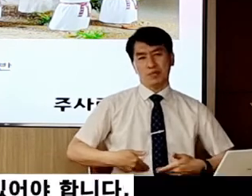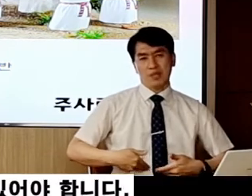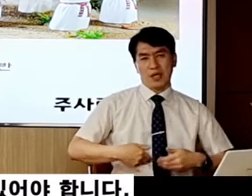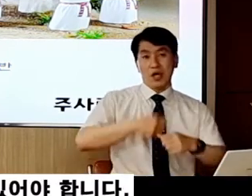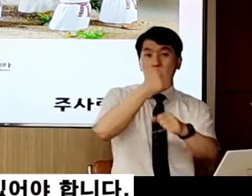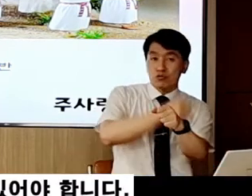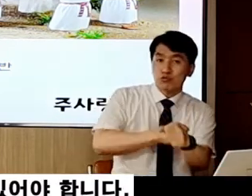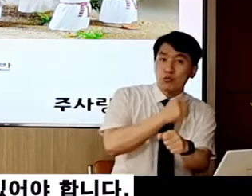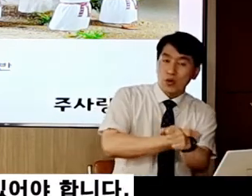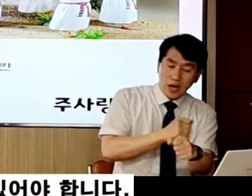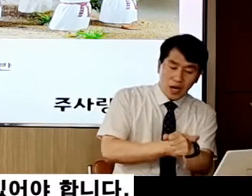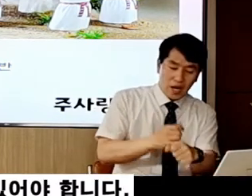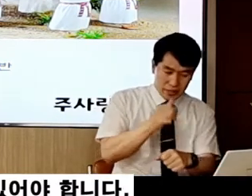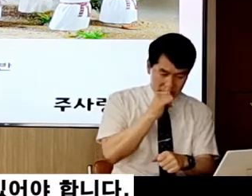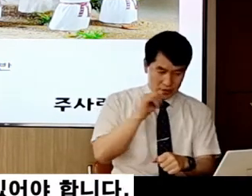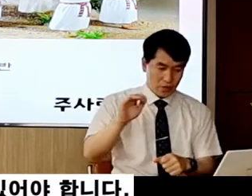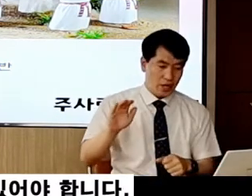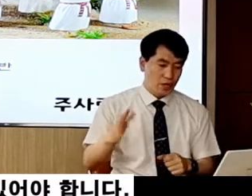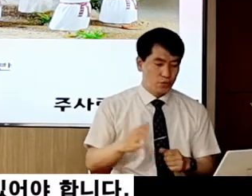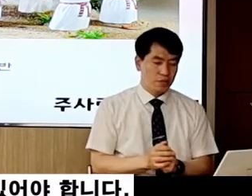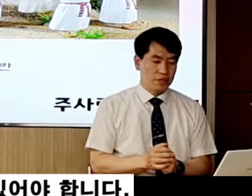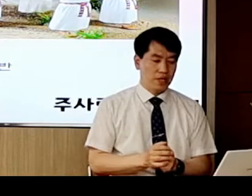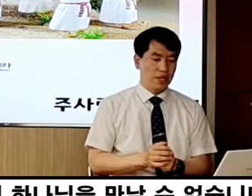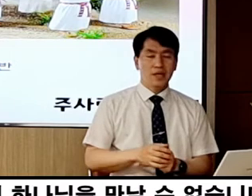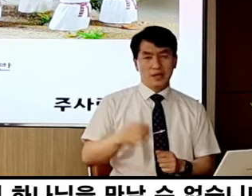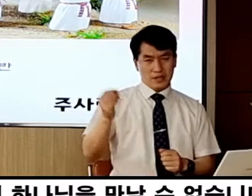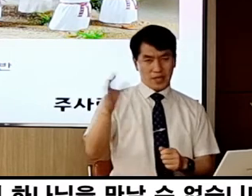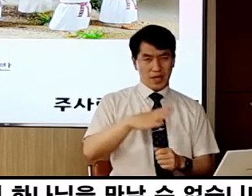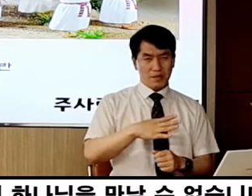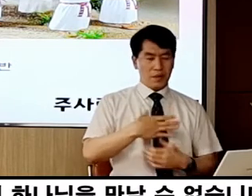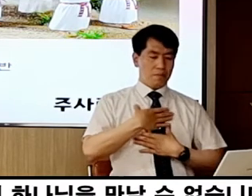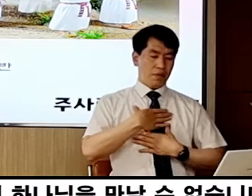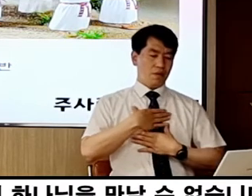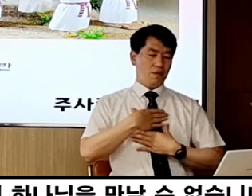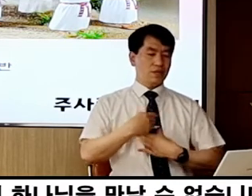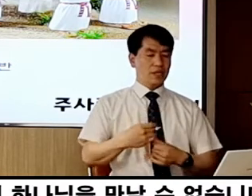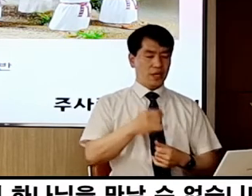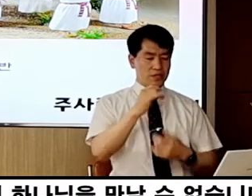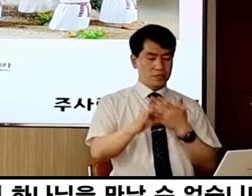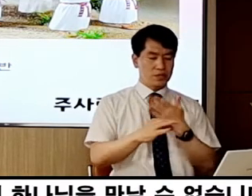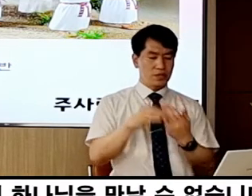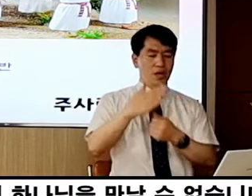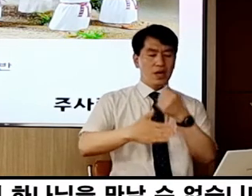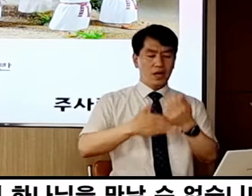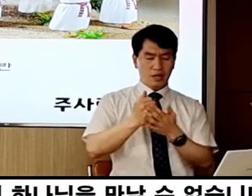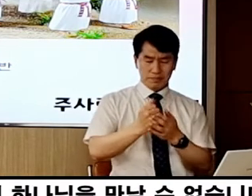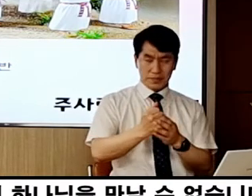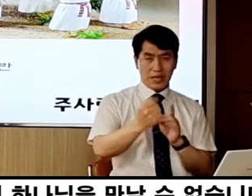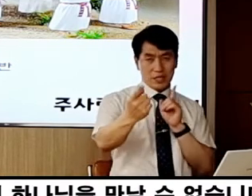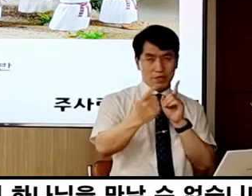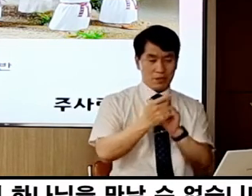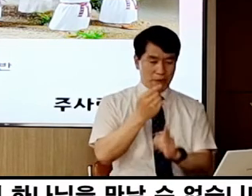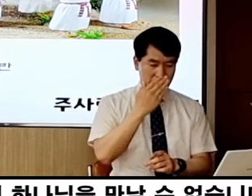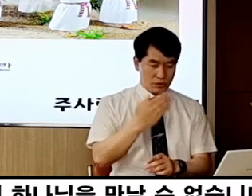필요합니다. 수고가 있어야 됩니다. 그냥 편하게 있으면서 하나님을 만날